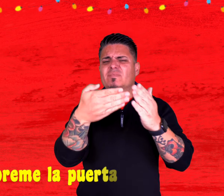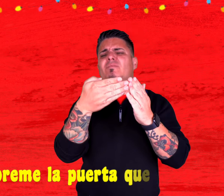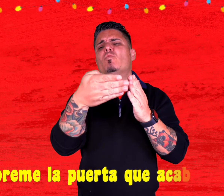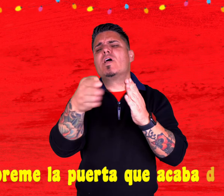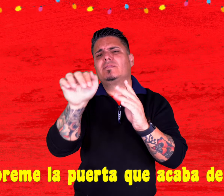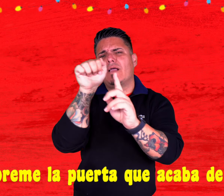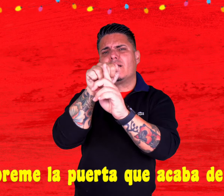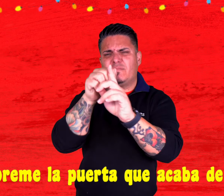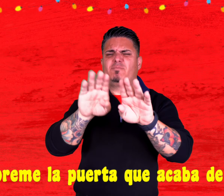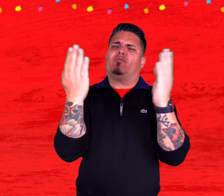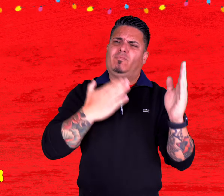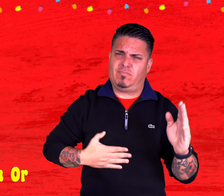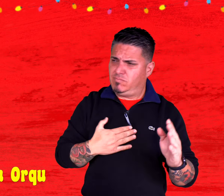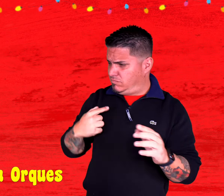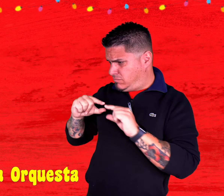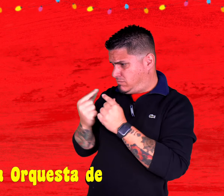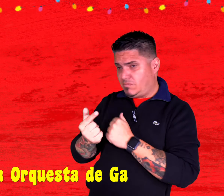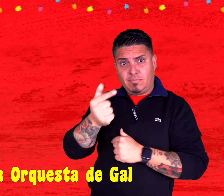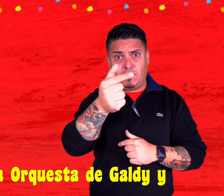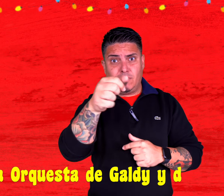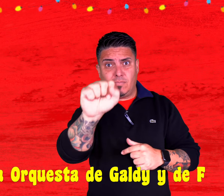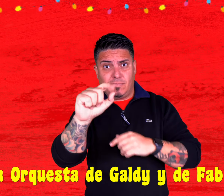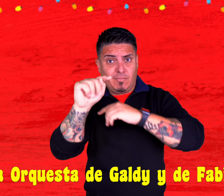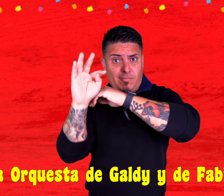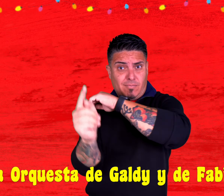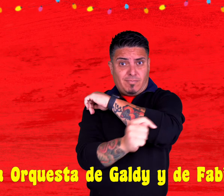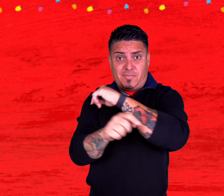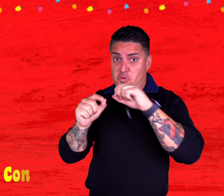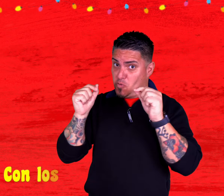puerta, que va a llegar la orquesta de Gartil y de Fabián.